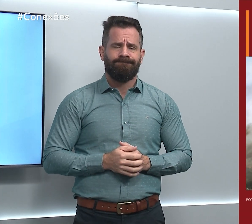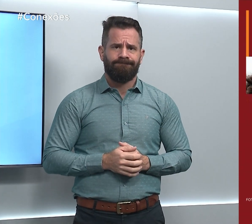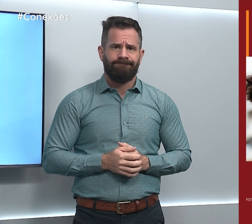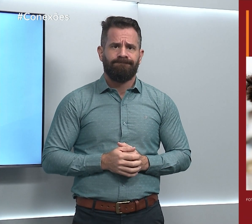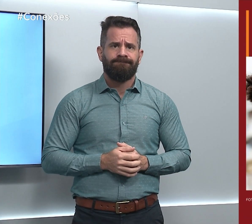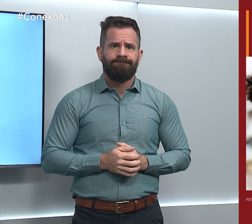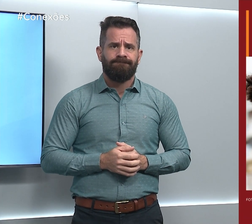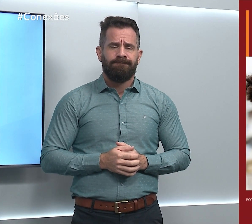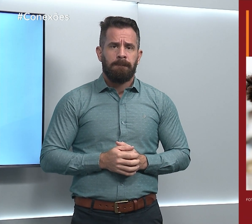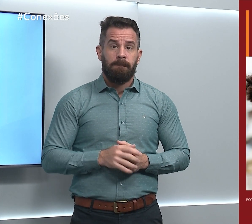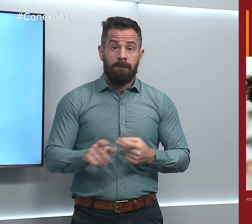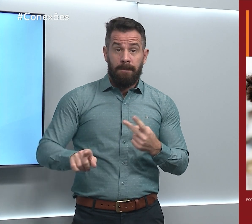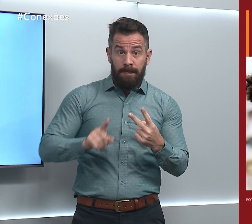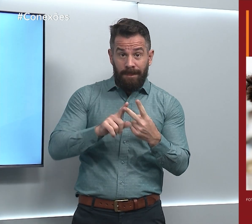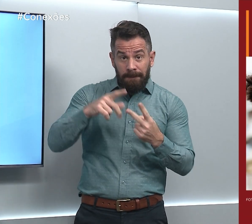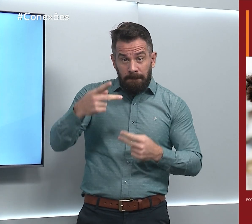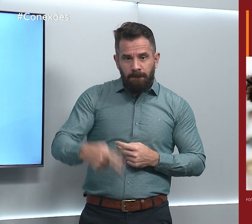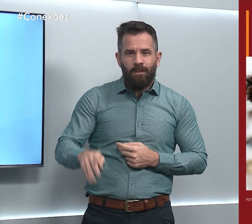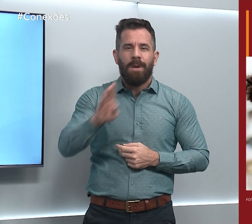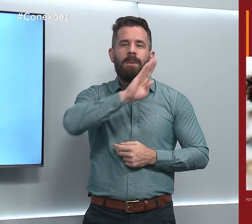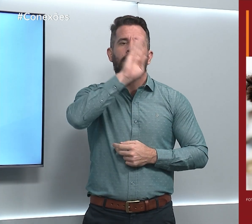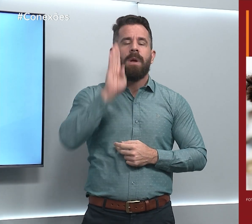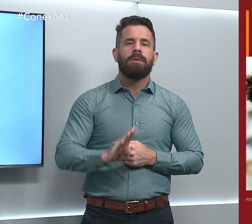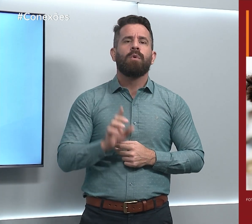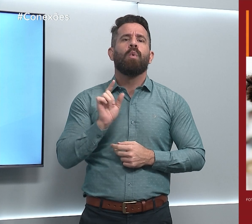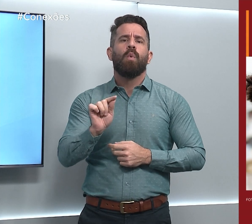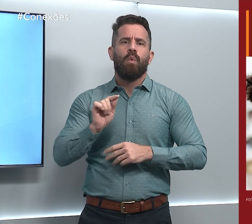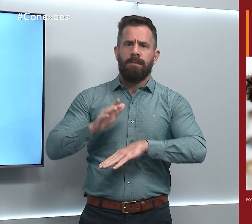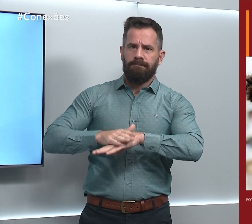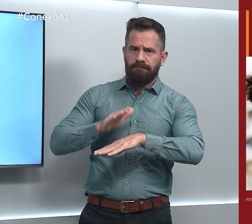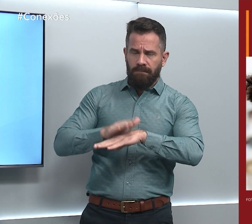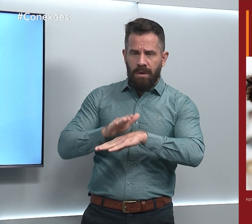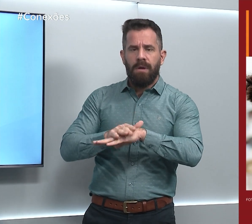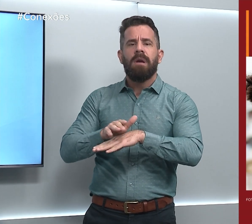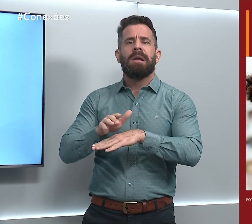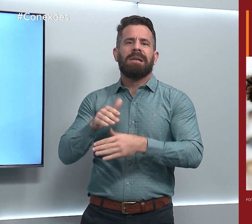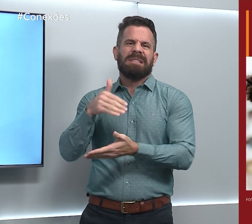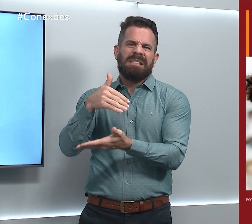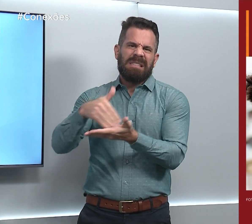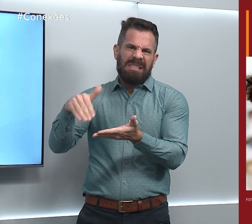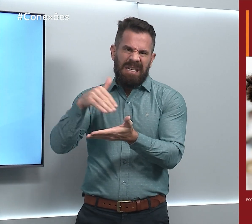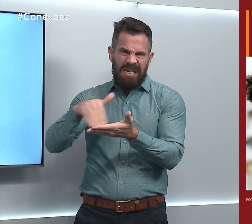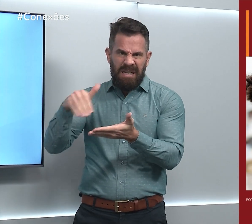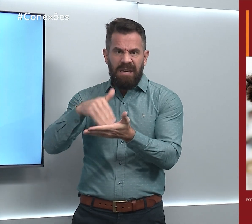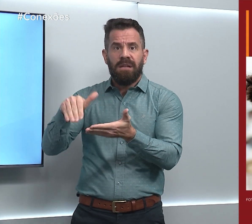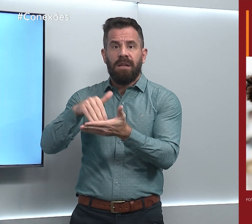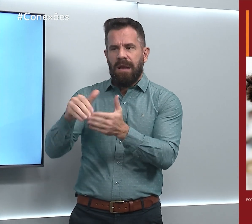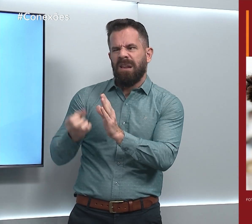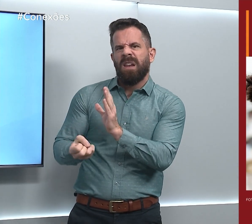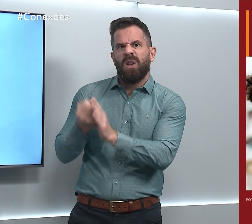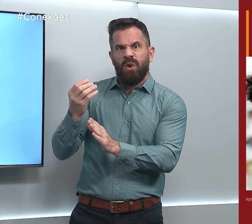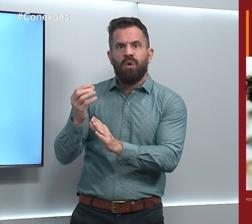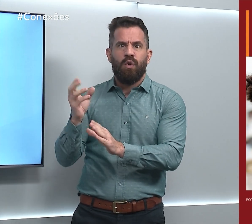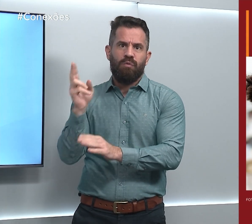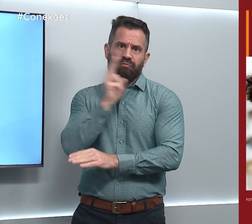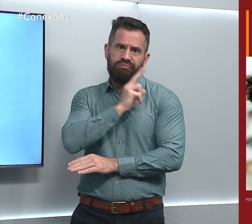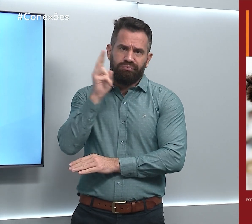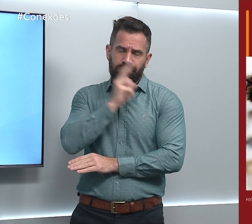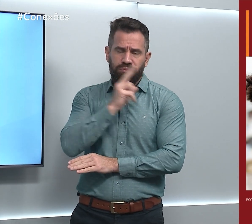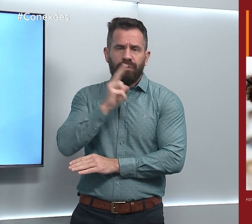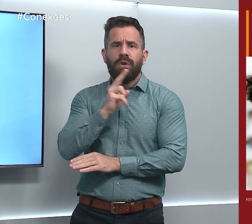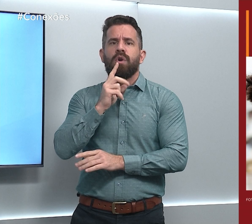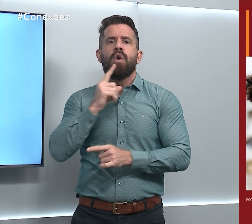Bom, e agora falando sobre o Brasil, um estudo recente da Secretaria Extraordinária de Combate à Pobreza e